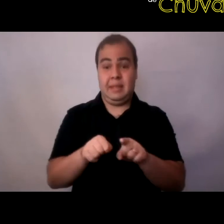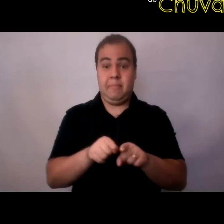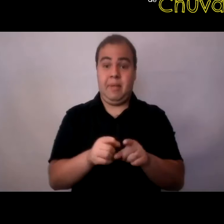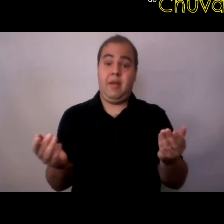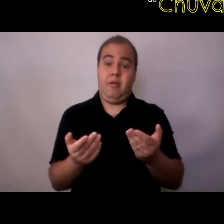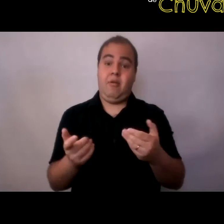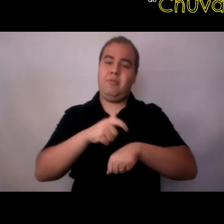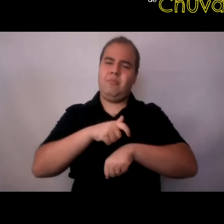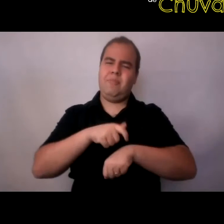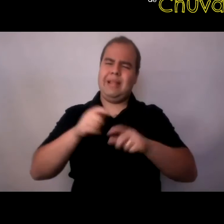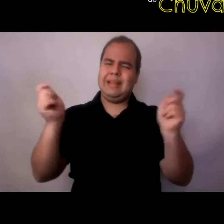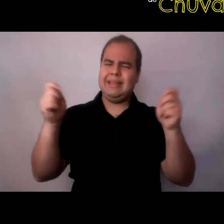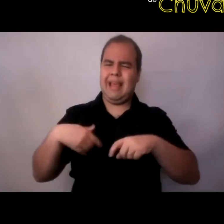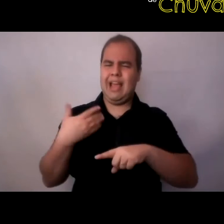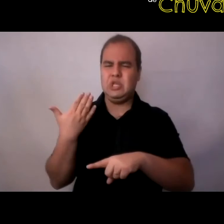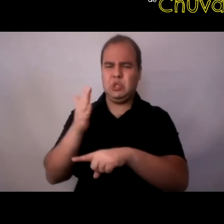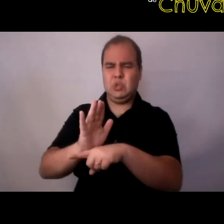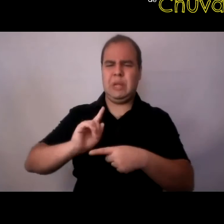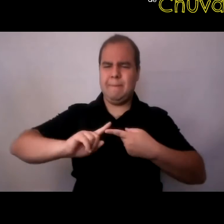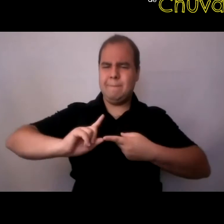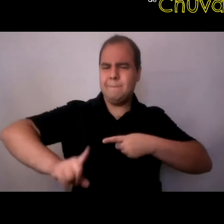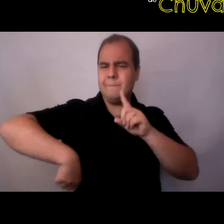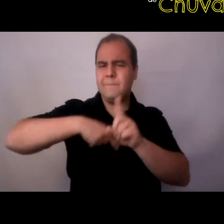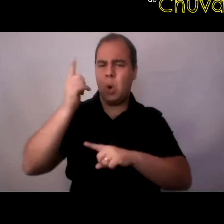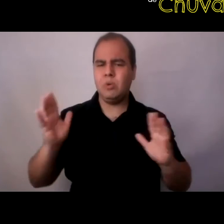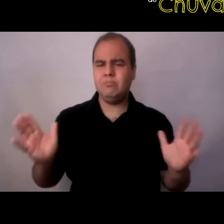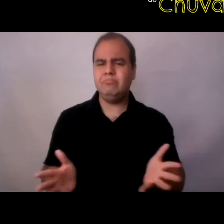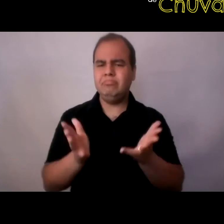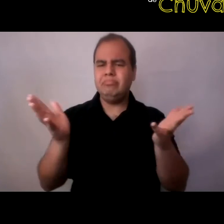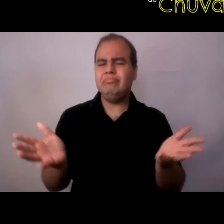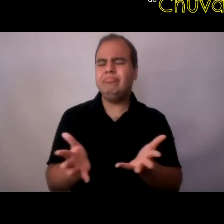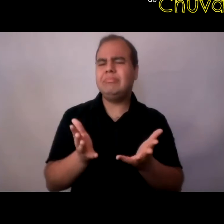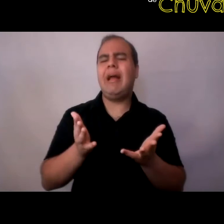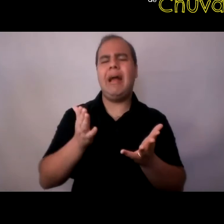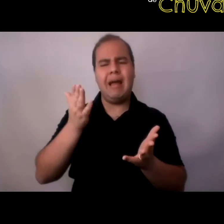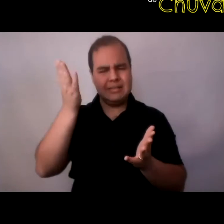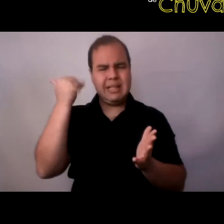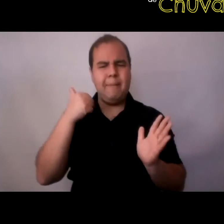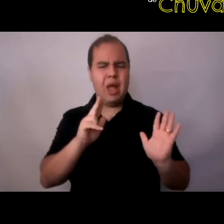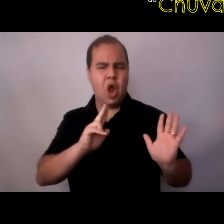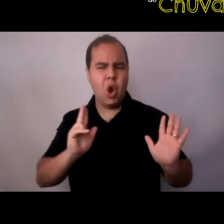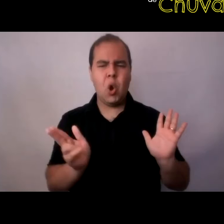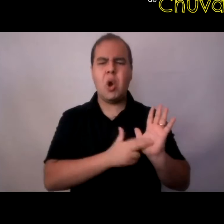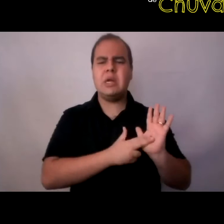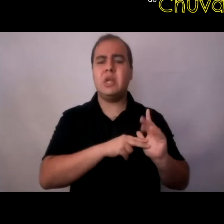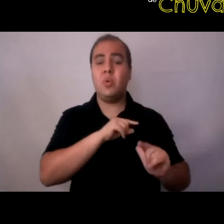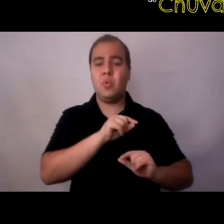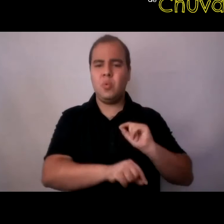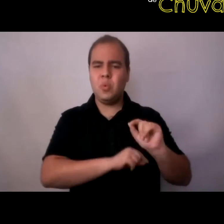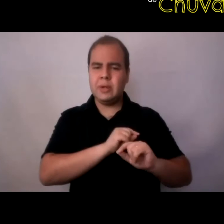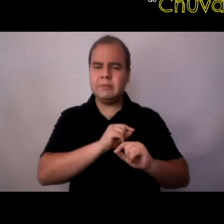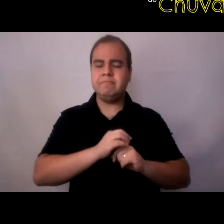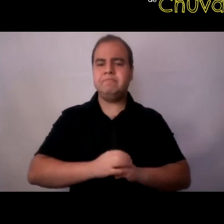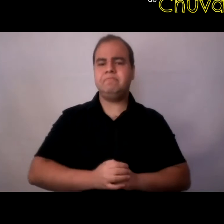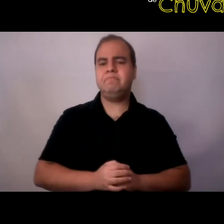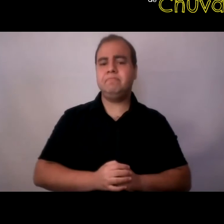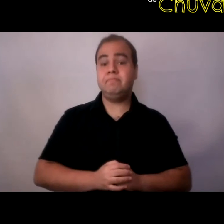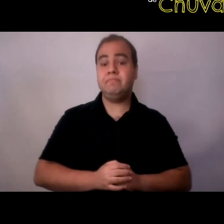isso ajude a impulsionar vocês a reconhecer, assim, eu tenho um determinado momento que